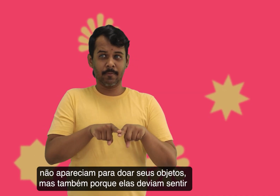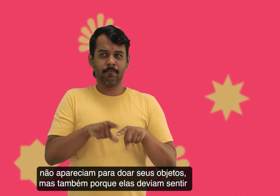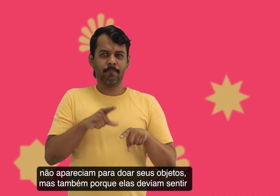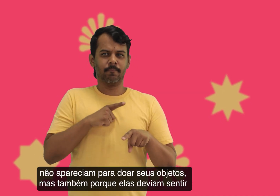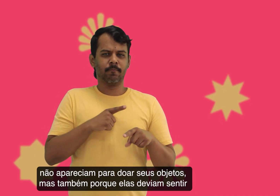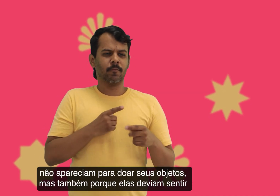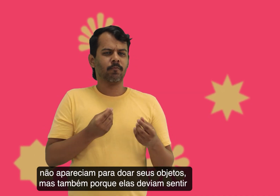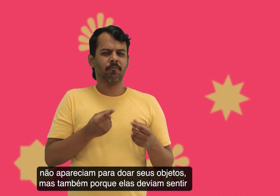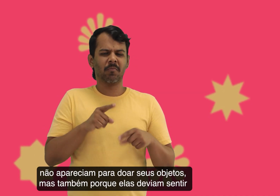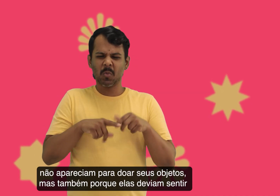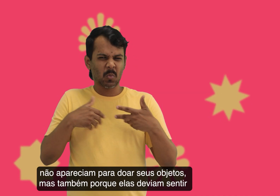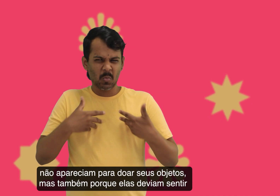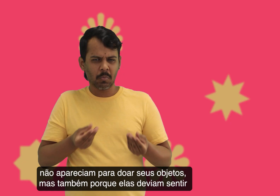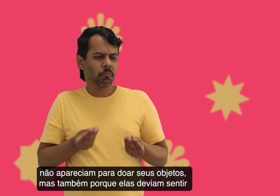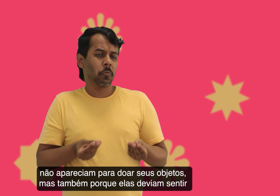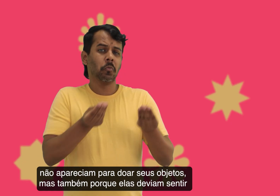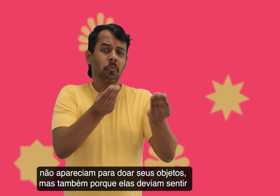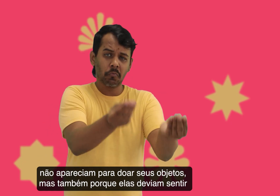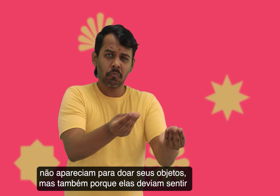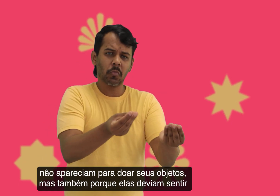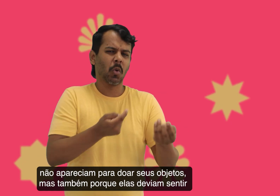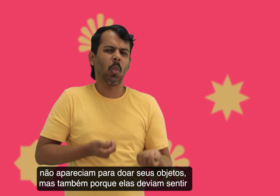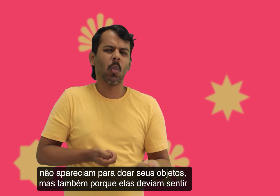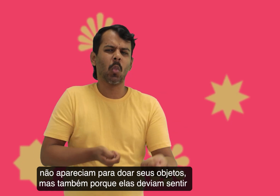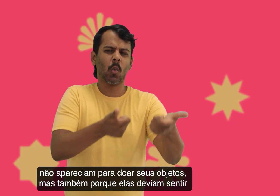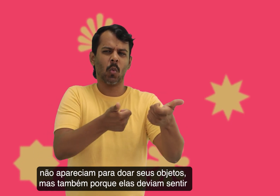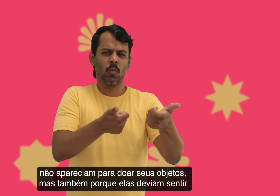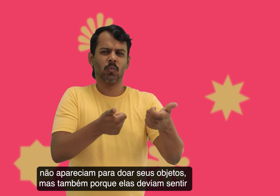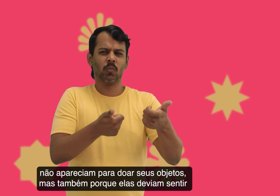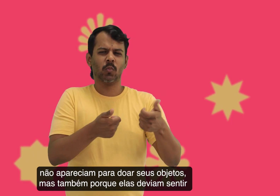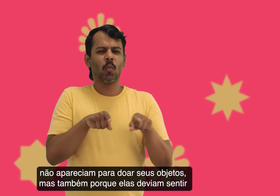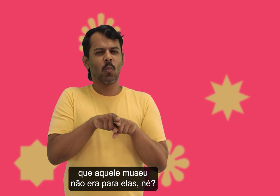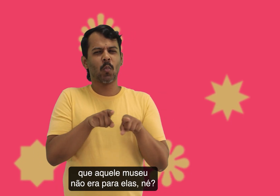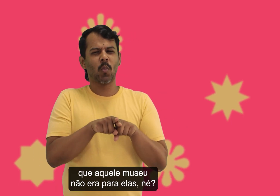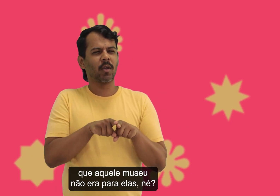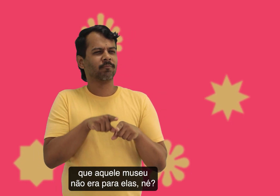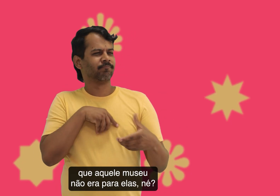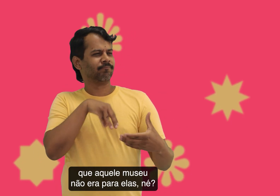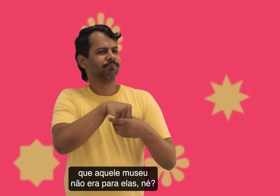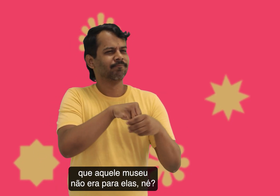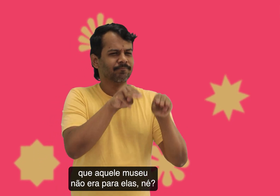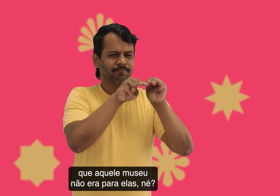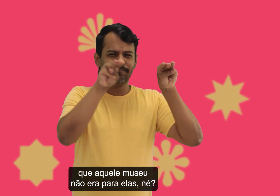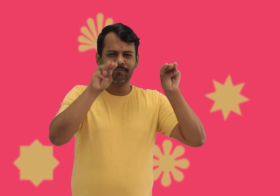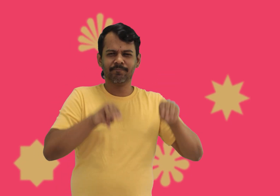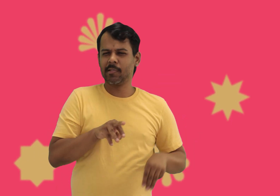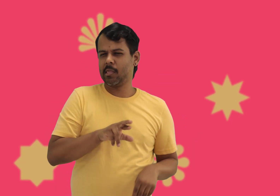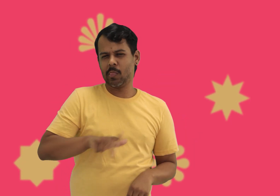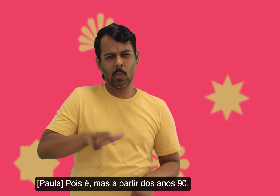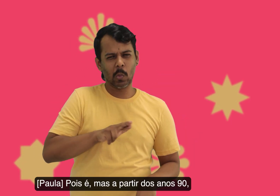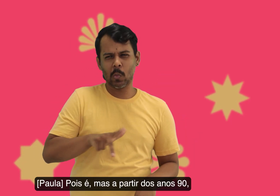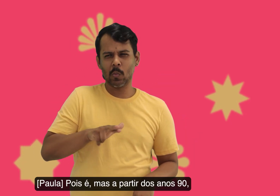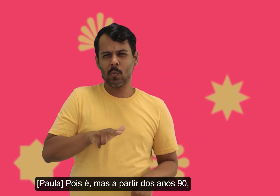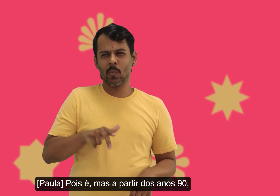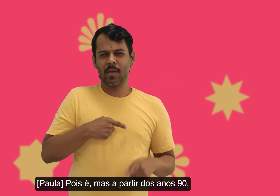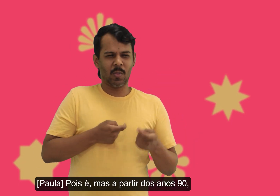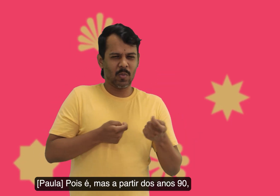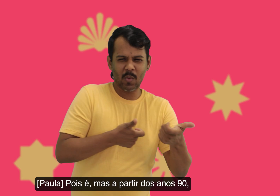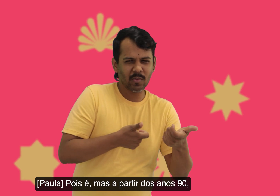não apareciam para doar seus objetos, mas também porque elas deviam sentir que aquele museu não era para elas, né? Pois é, mas a